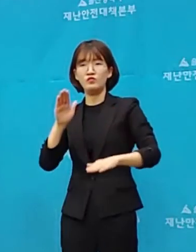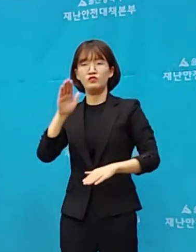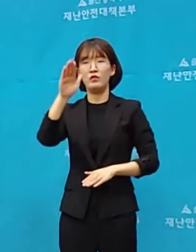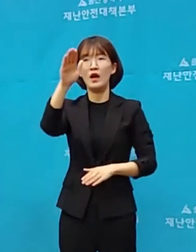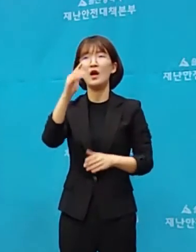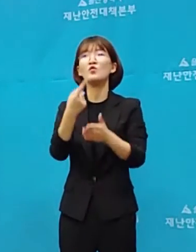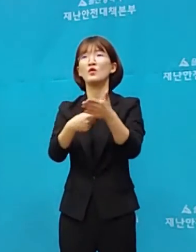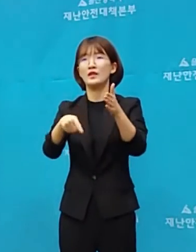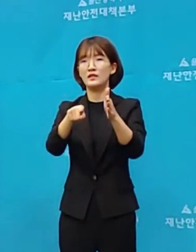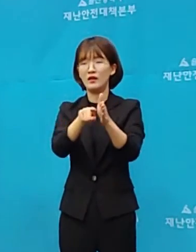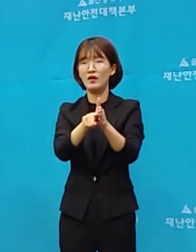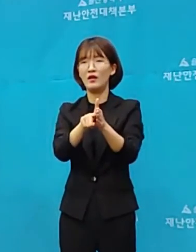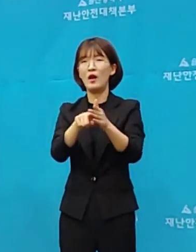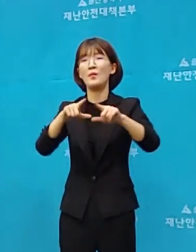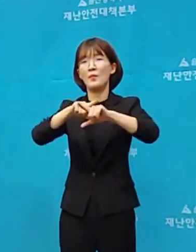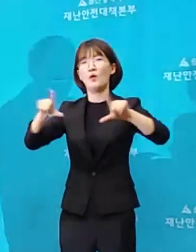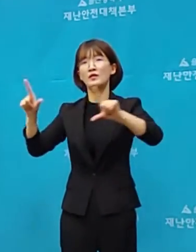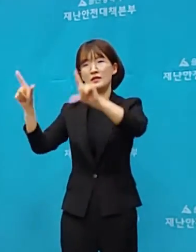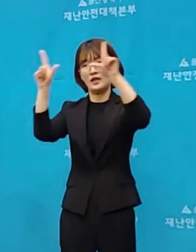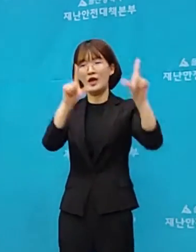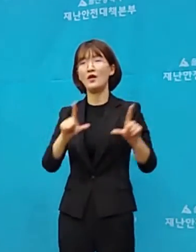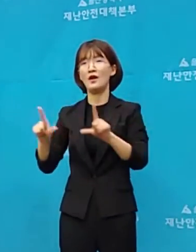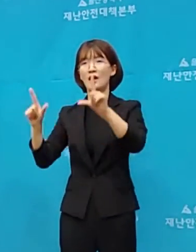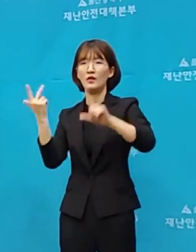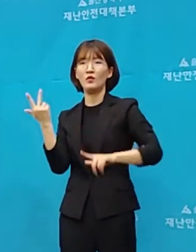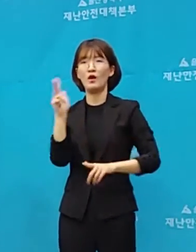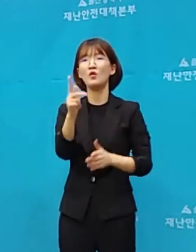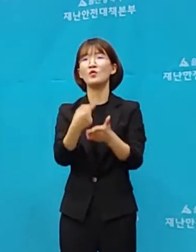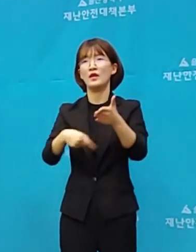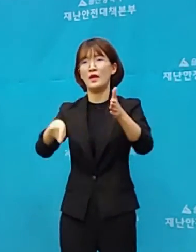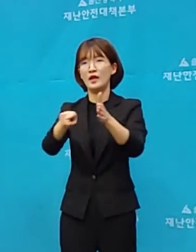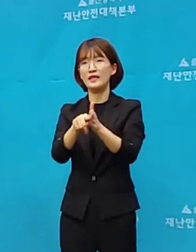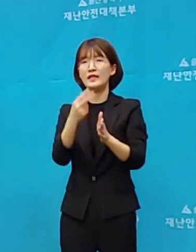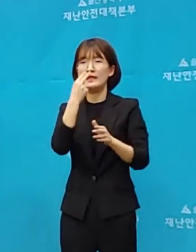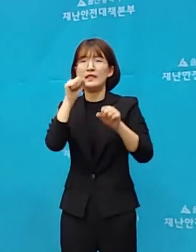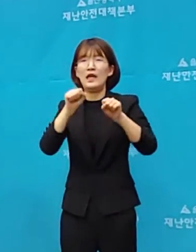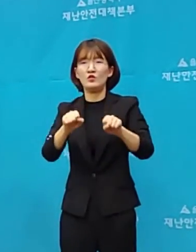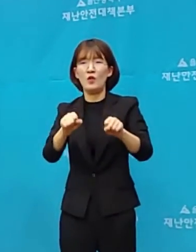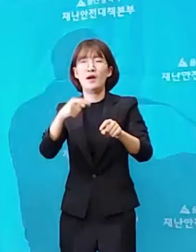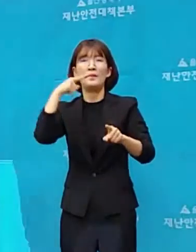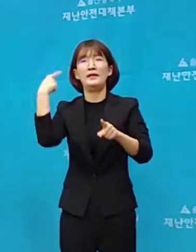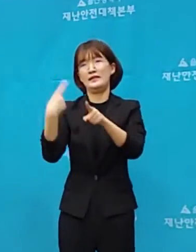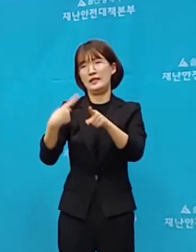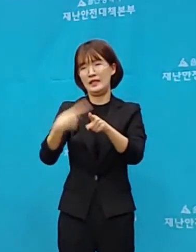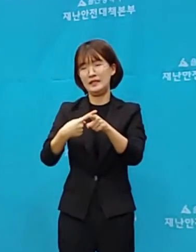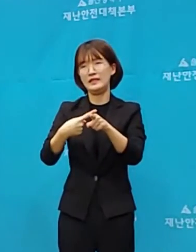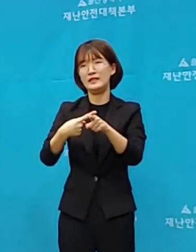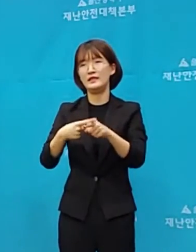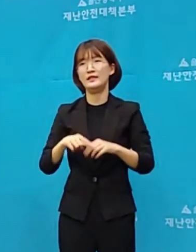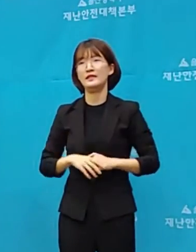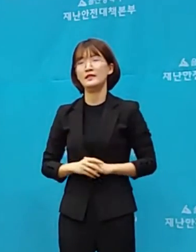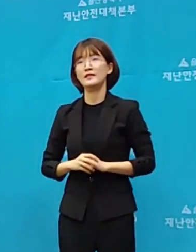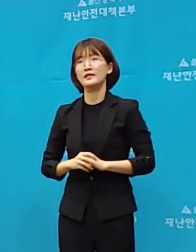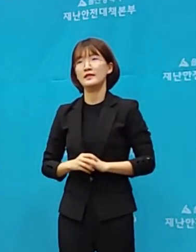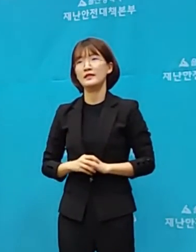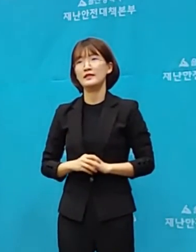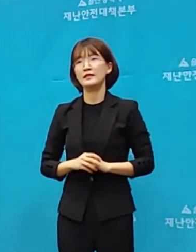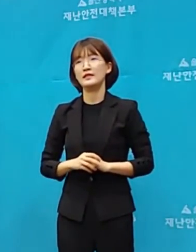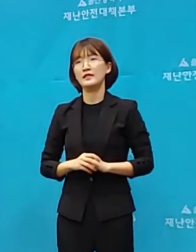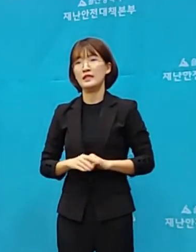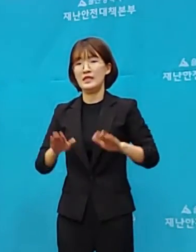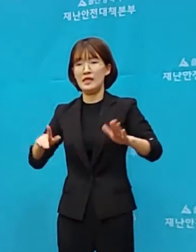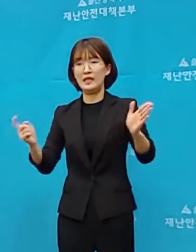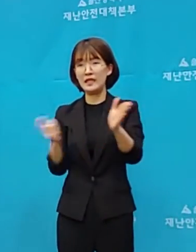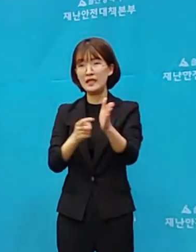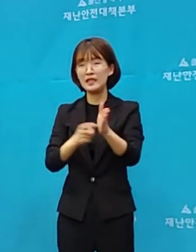평범한 일상의 모습을 되찾기 위한 생존을 위한 추경입니다. 이번